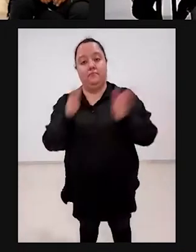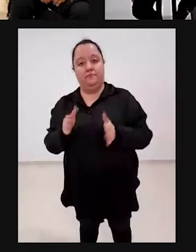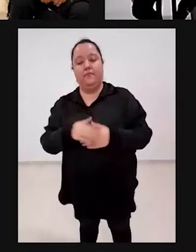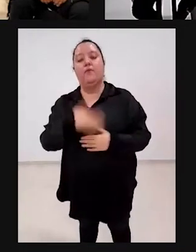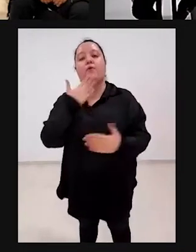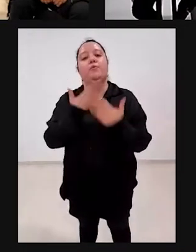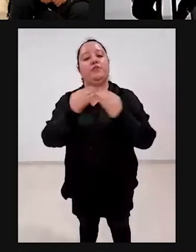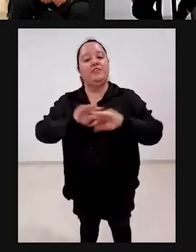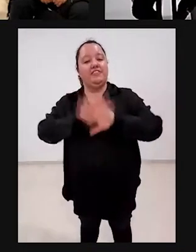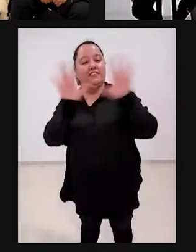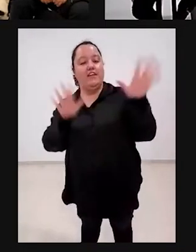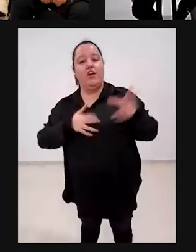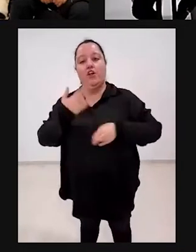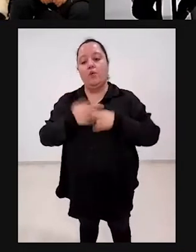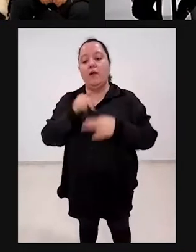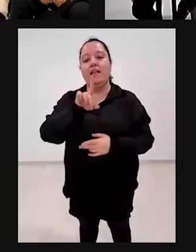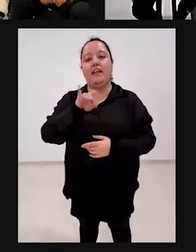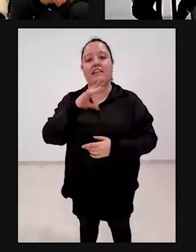dónde